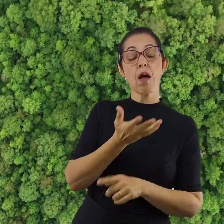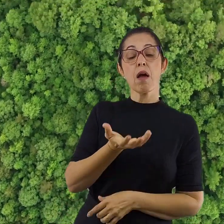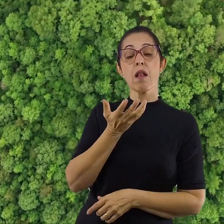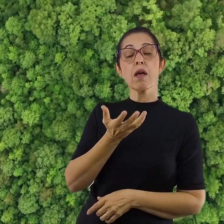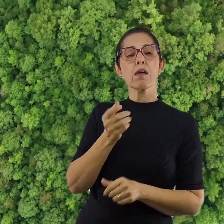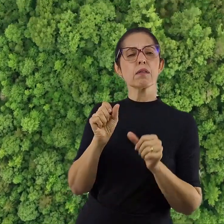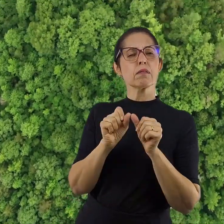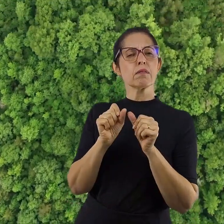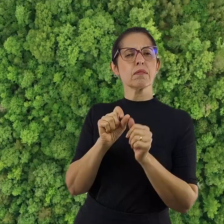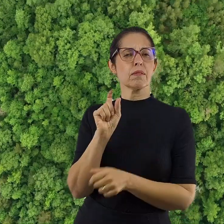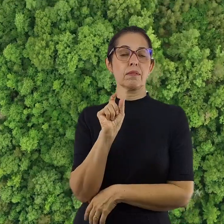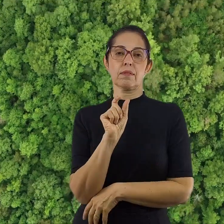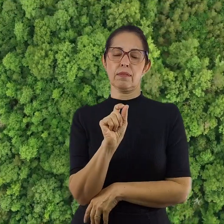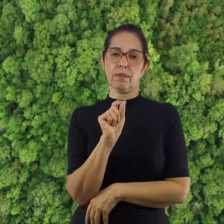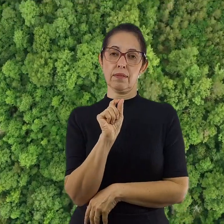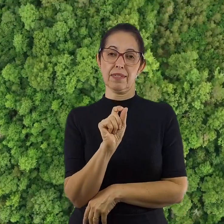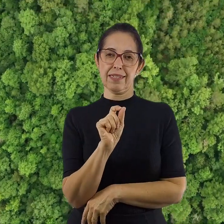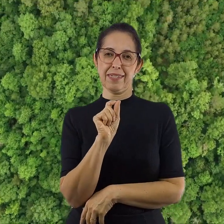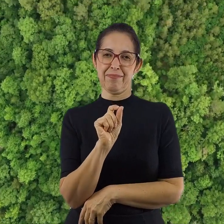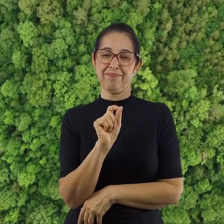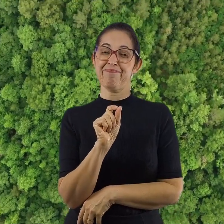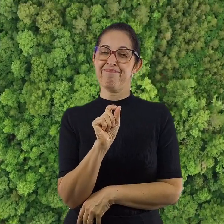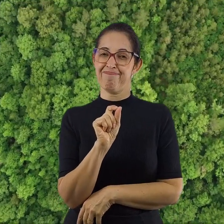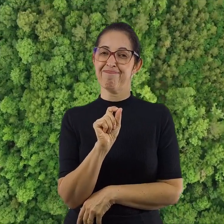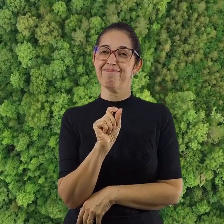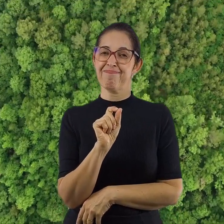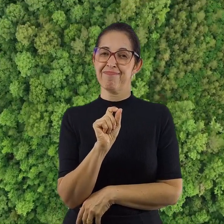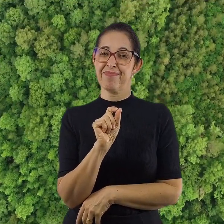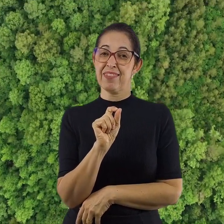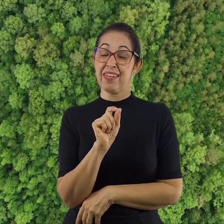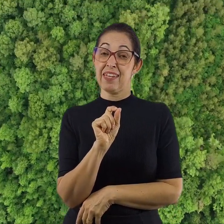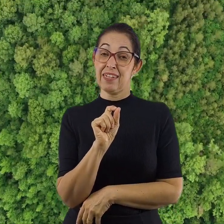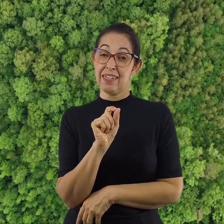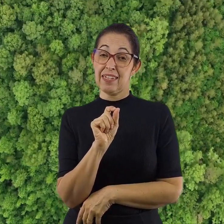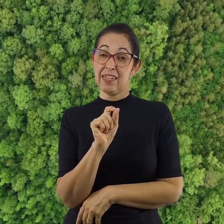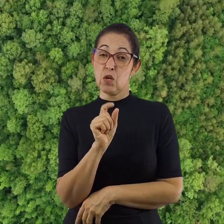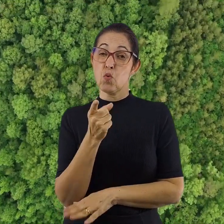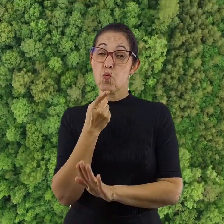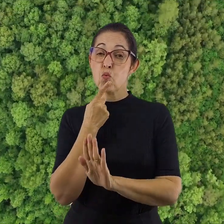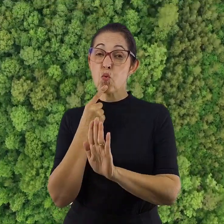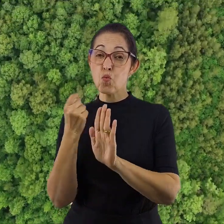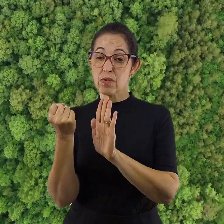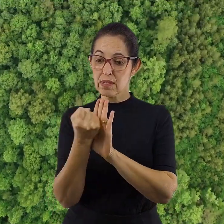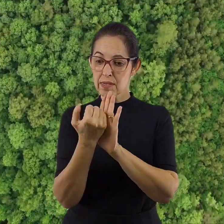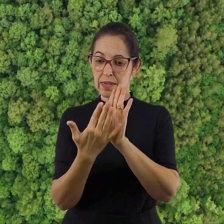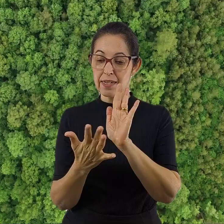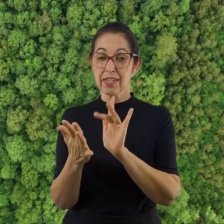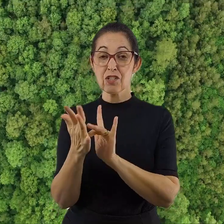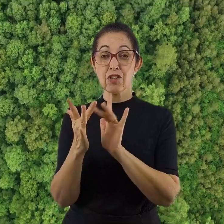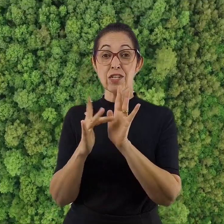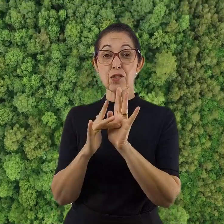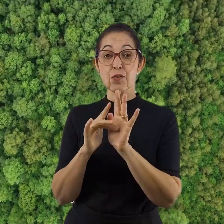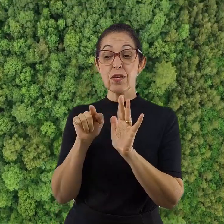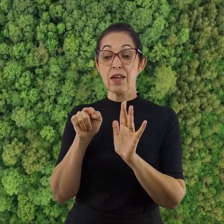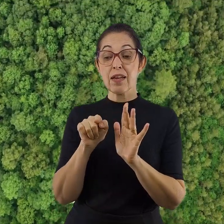Ele quis tornar o sangue em material, dinheiro.